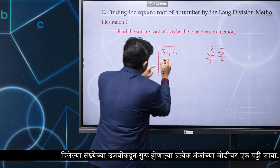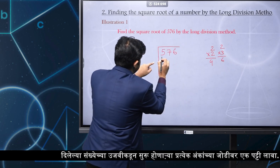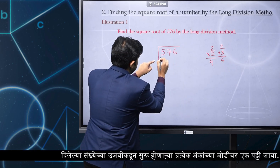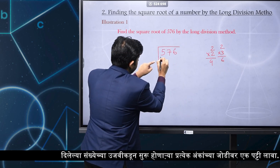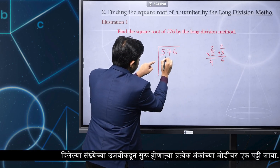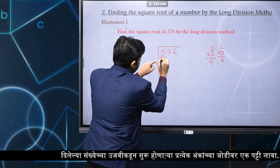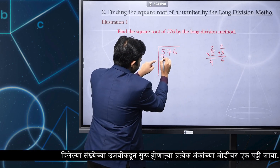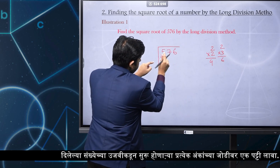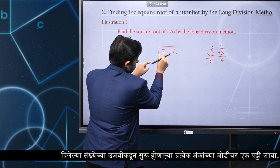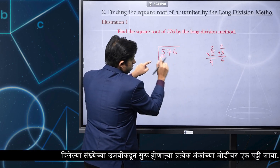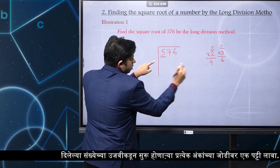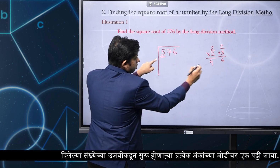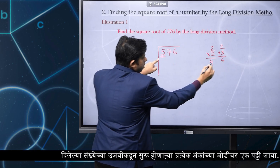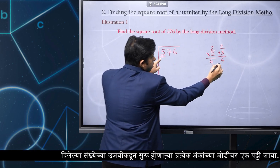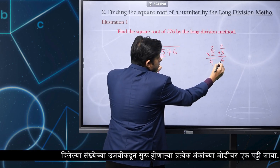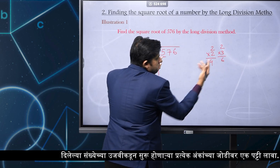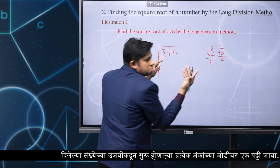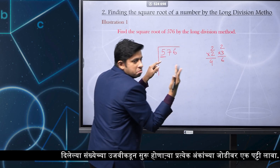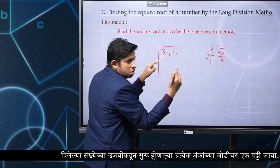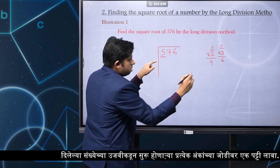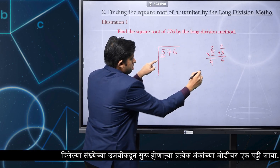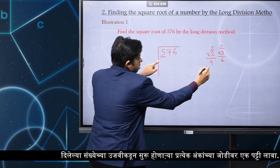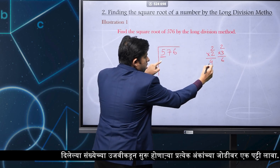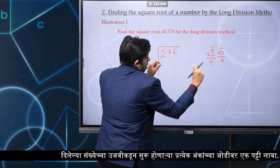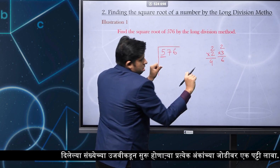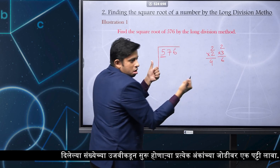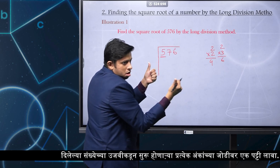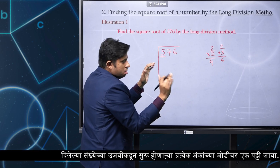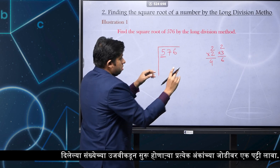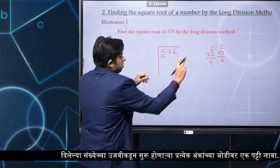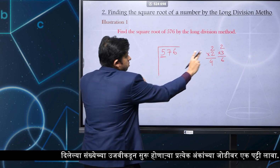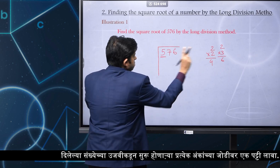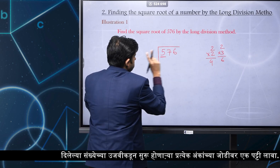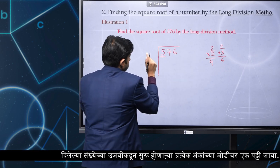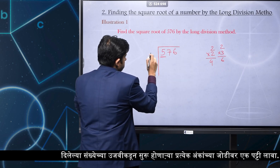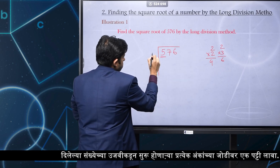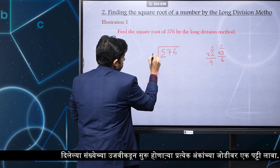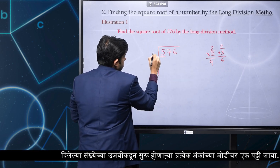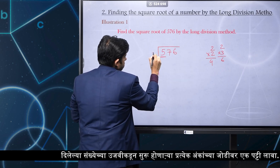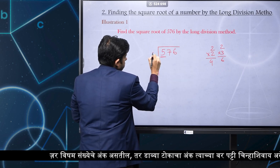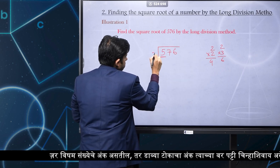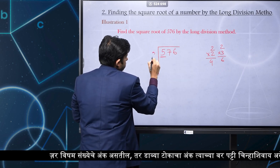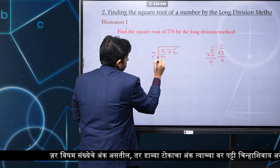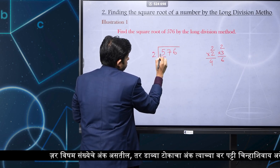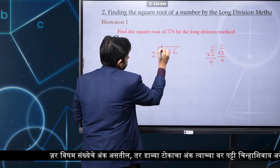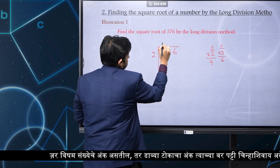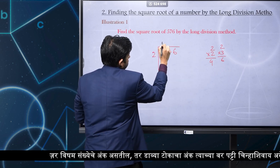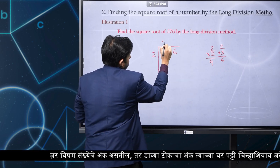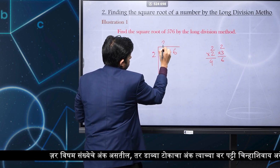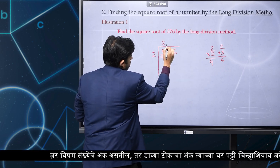दिलेल्या संख्येच्या उजवीकडून सुरू होणाऱ्या प्रत्येक अंकाच्या जोडीवर एक पट्टी लावा. जर विषम संख्येचे अंक असतील